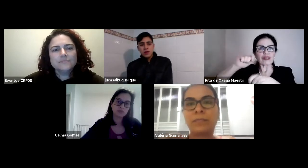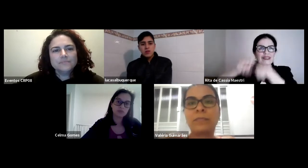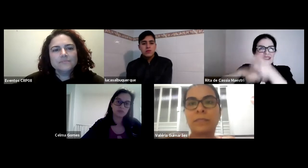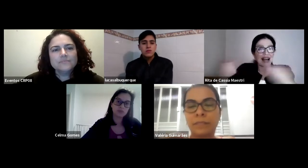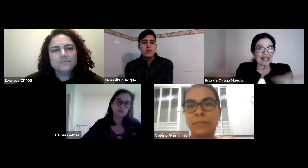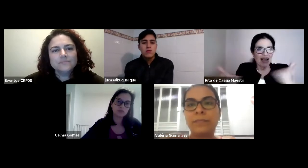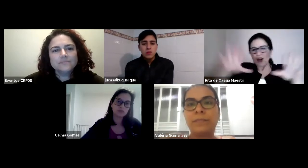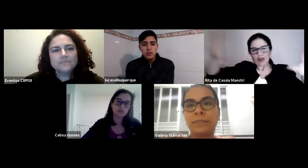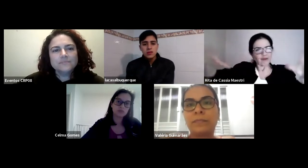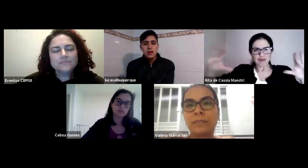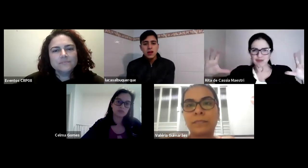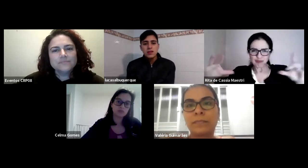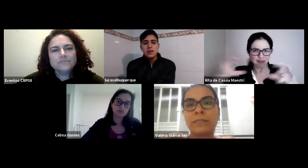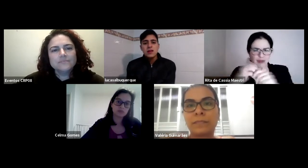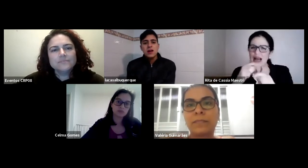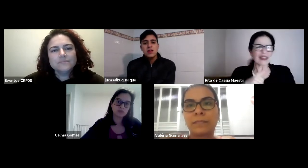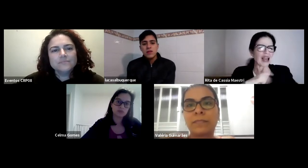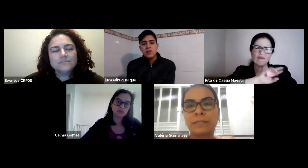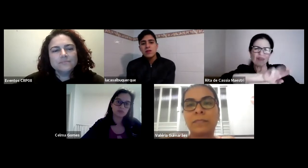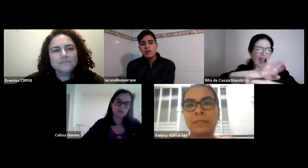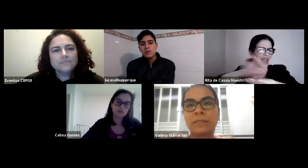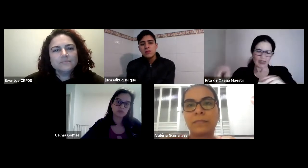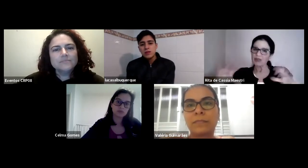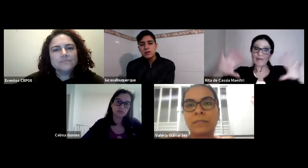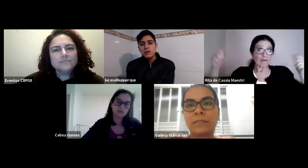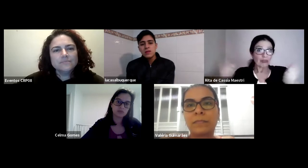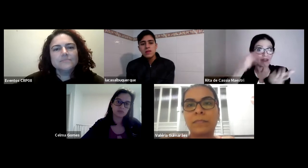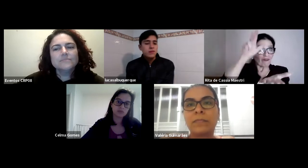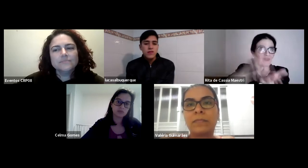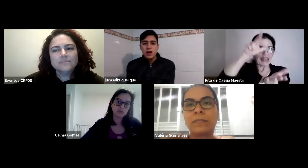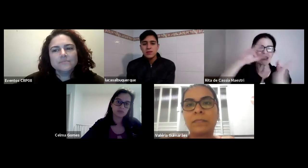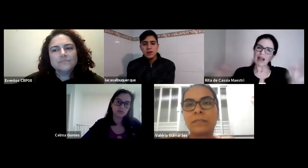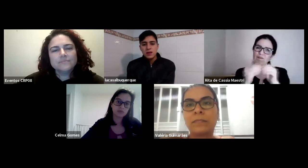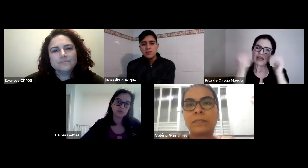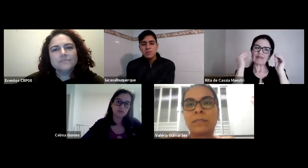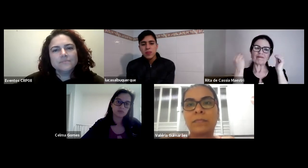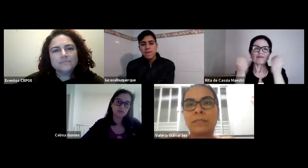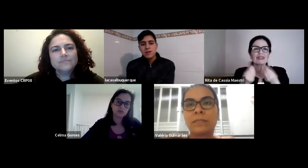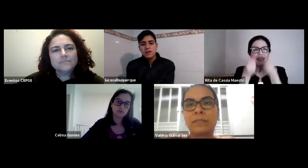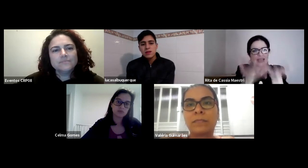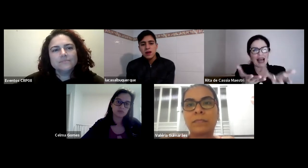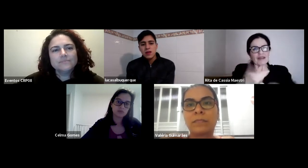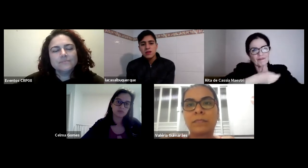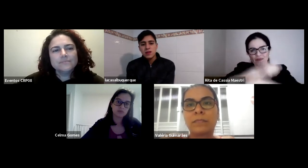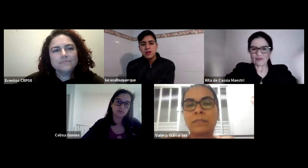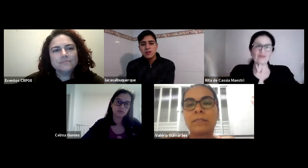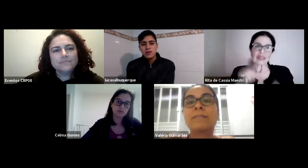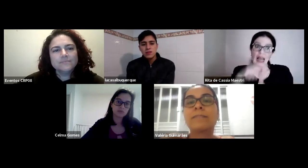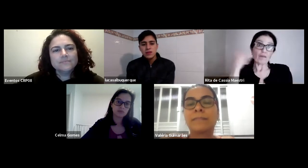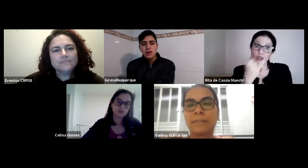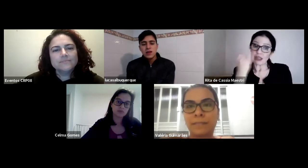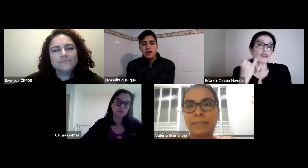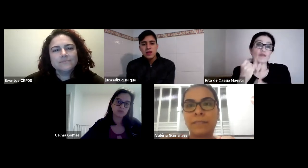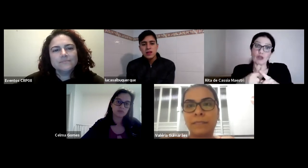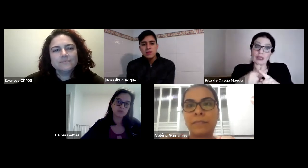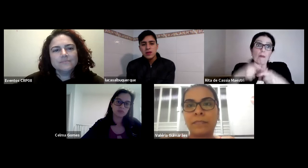agora, junto com outros sinais, a gente vai juntar tudo isso. Temos vários, né? Já registramos e